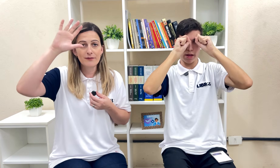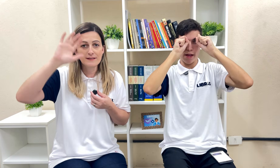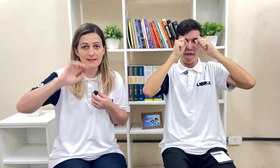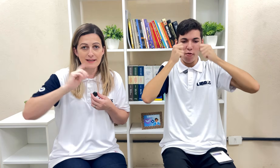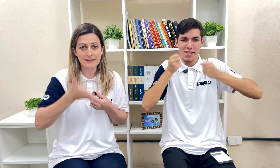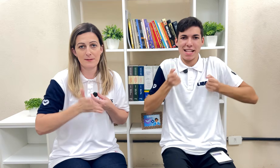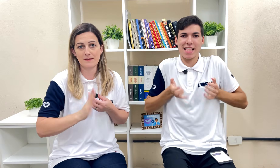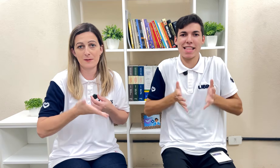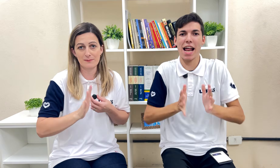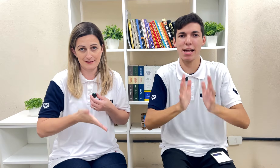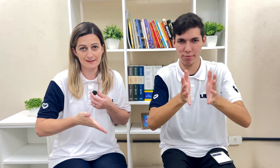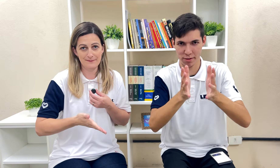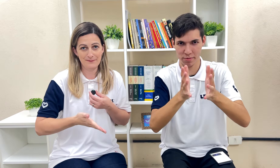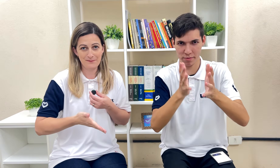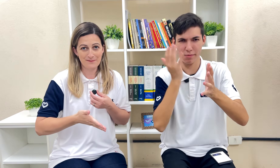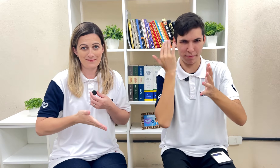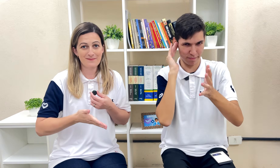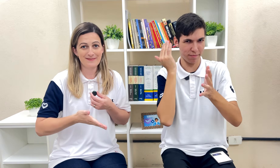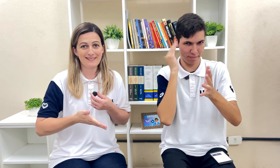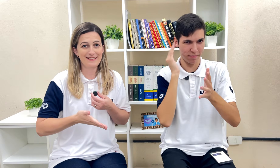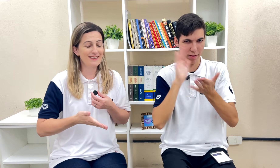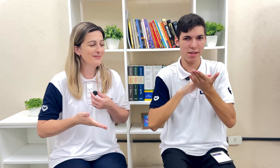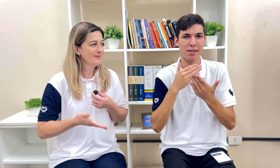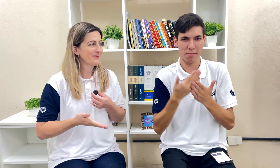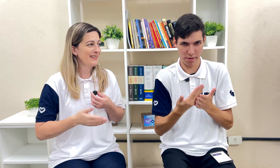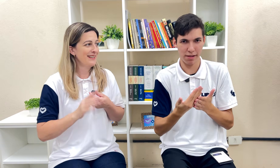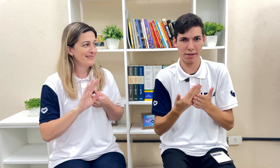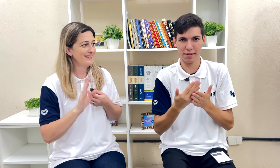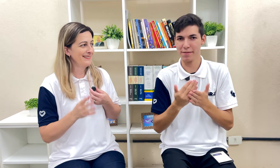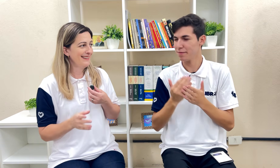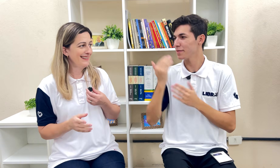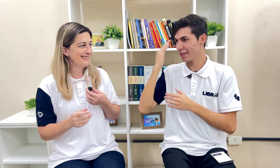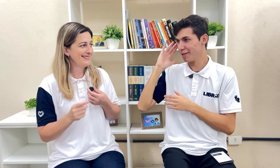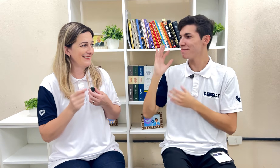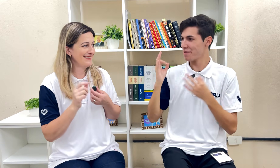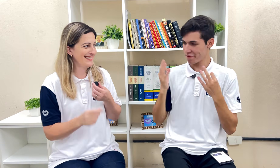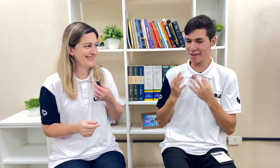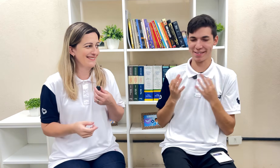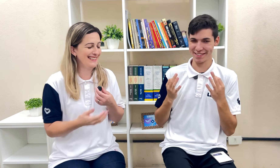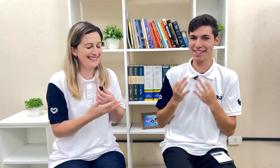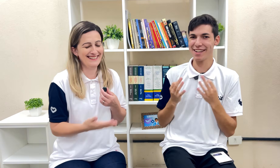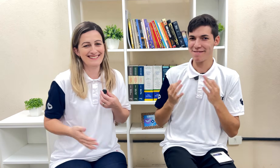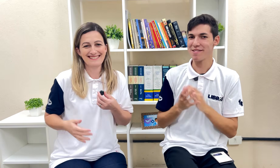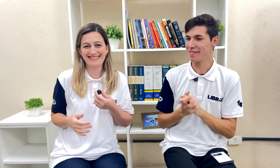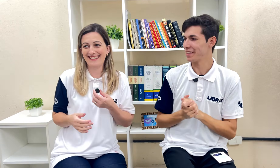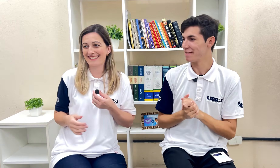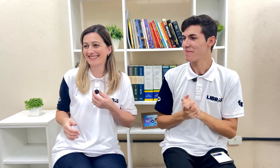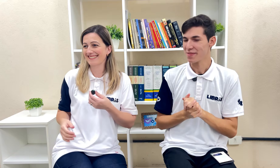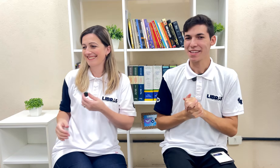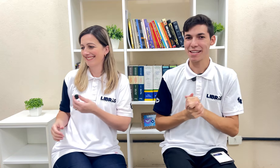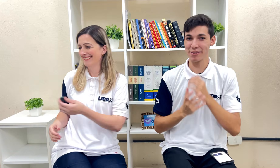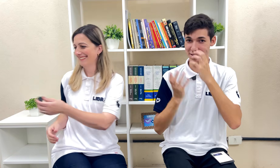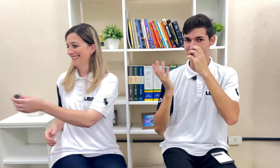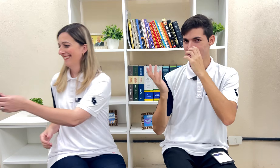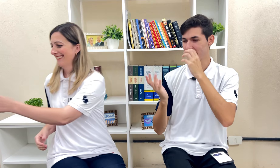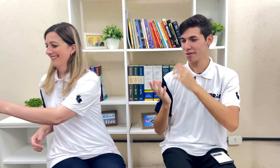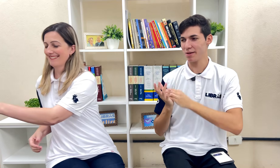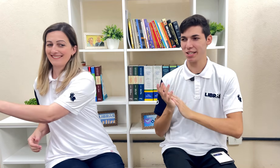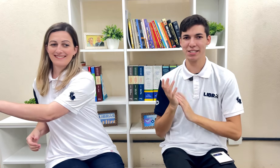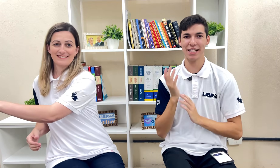você traz para as mãos. Entendeu? Era essa a dica que eu queria dar. Perfeito. Inclusive, a construção imagética, ela é